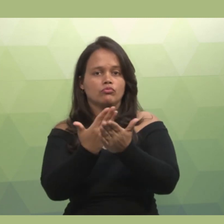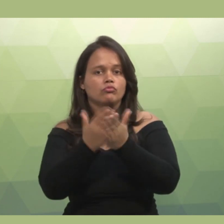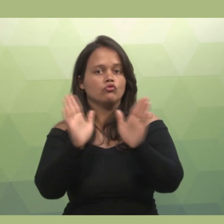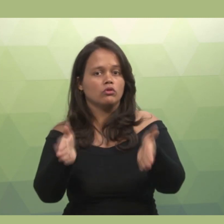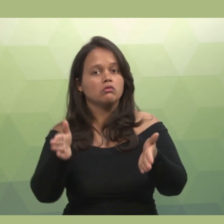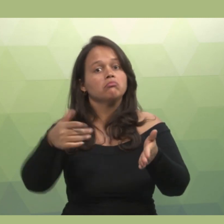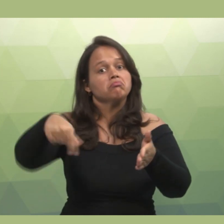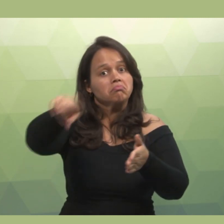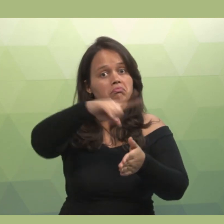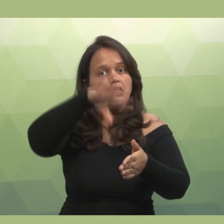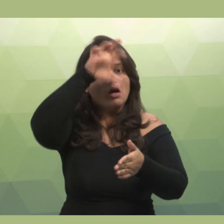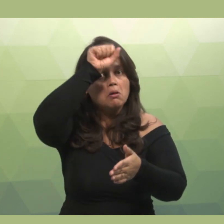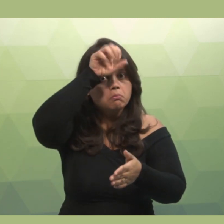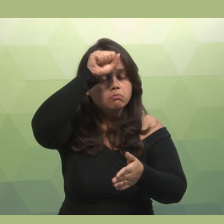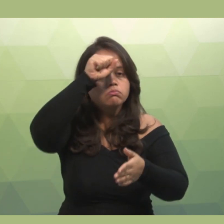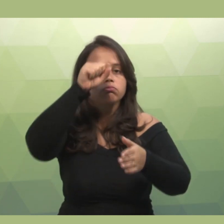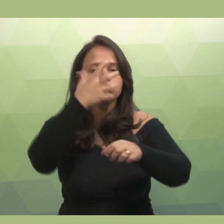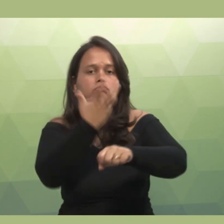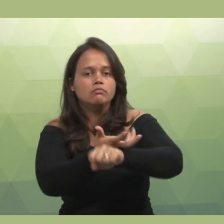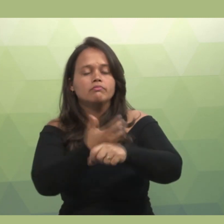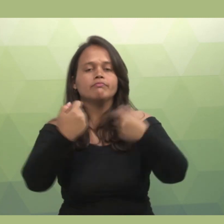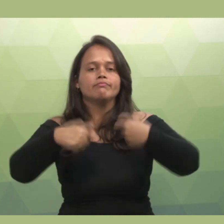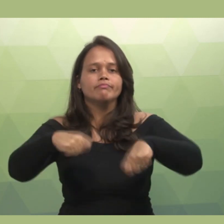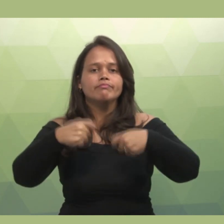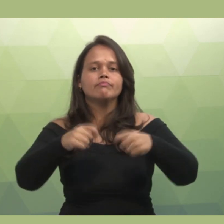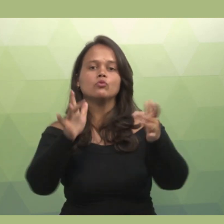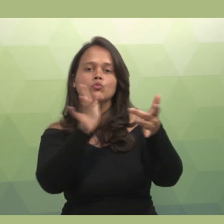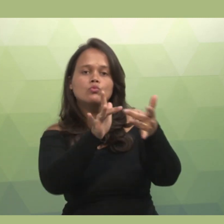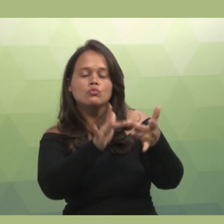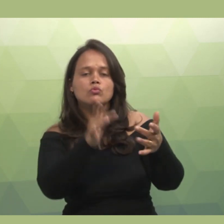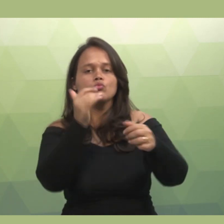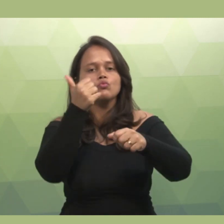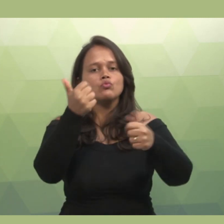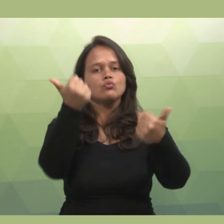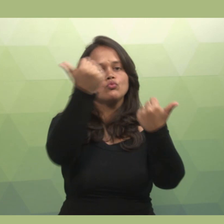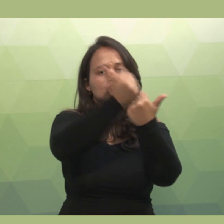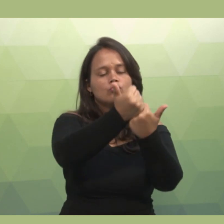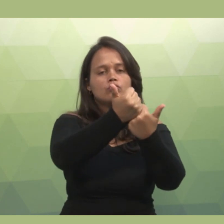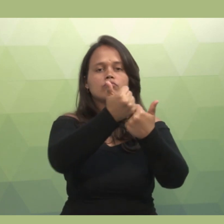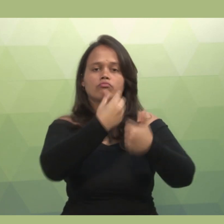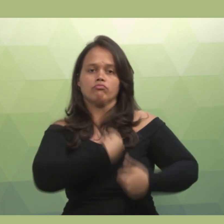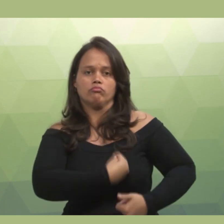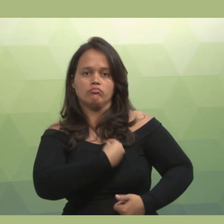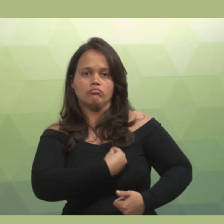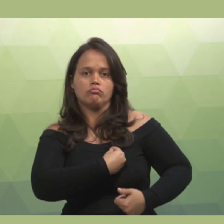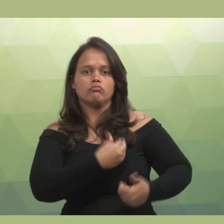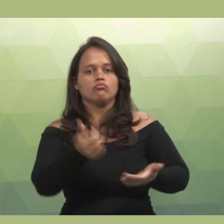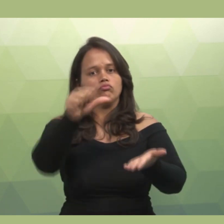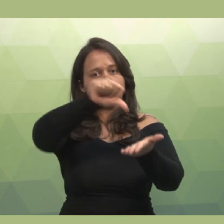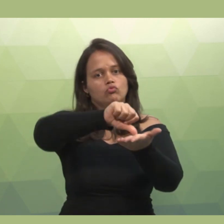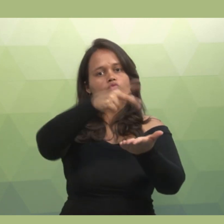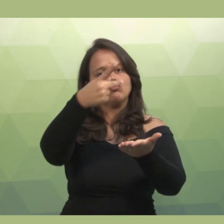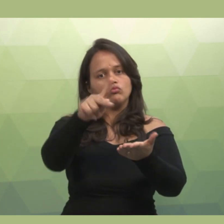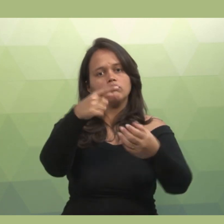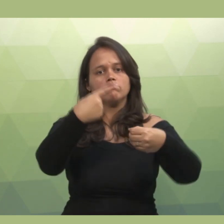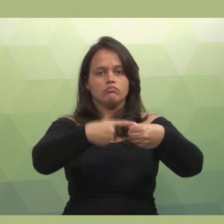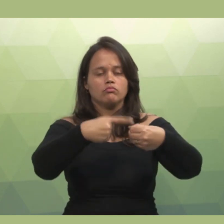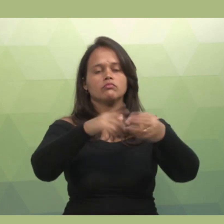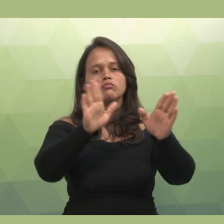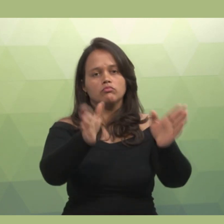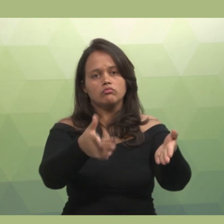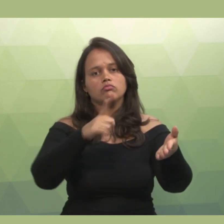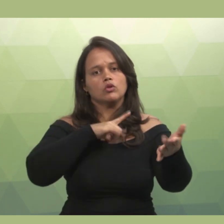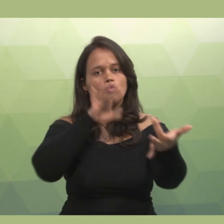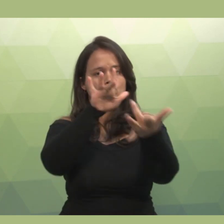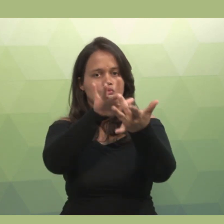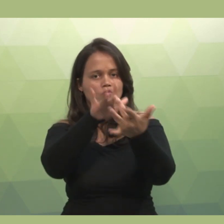suma importância que vocês entrem em contato com os tutores, o tutor presencial que fica no polo da cidade de vocês, que terá